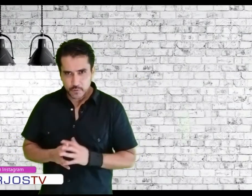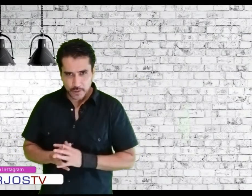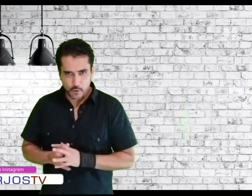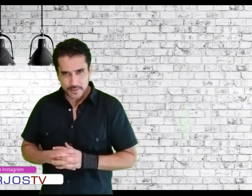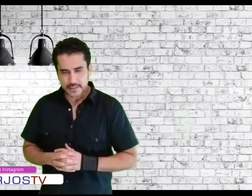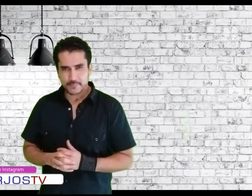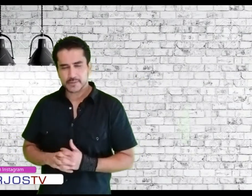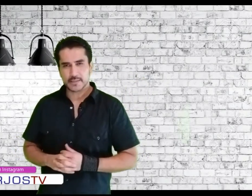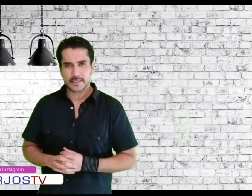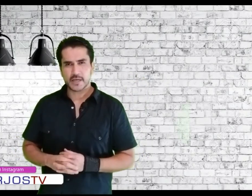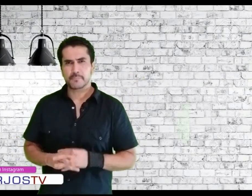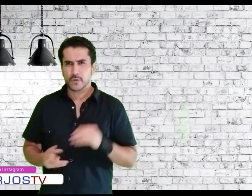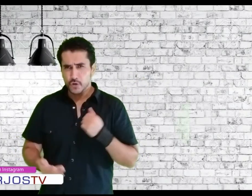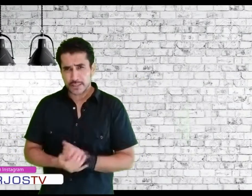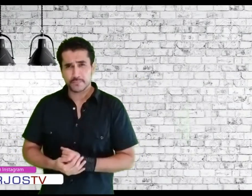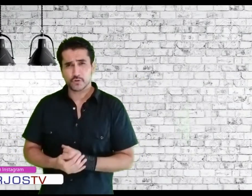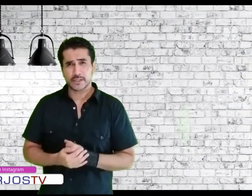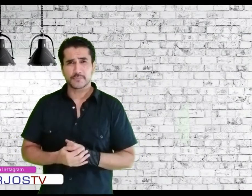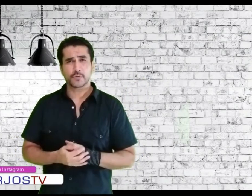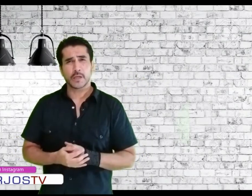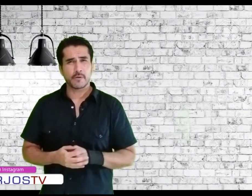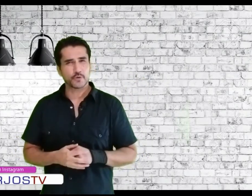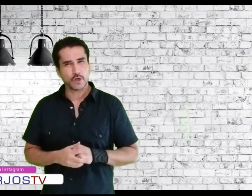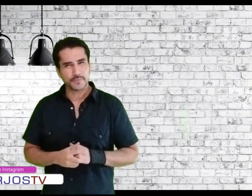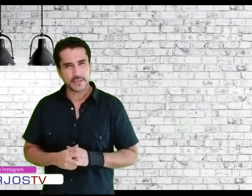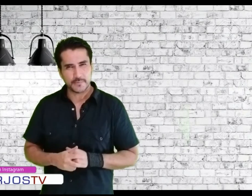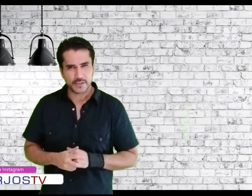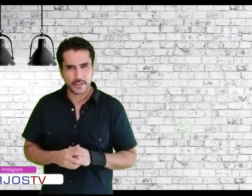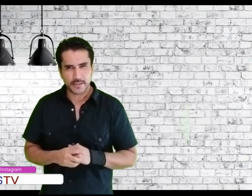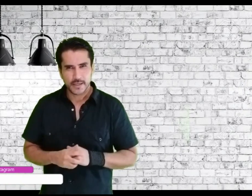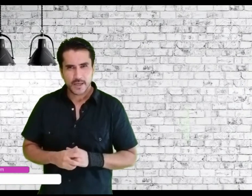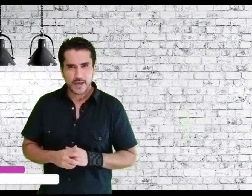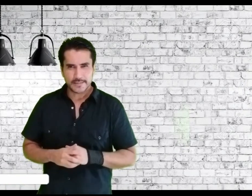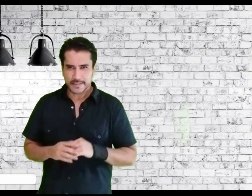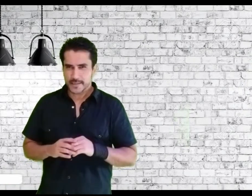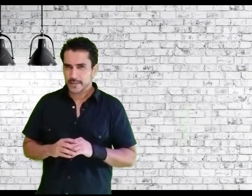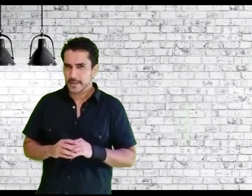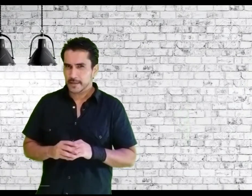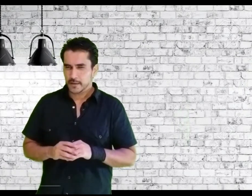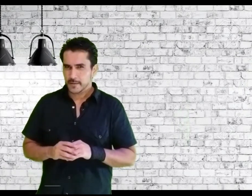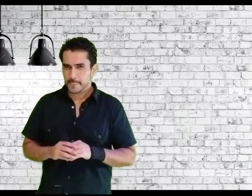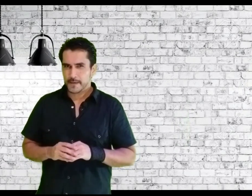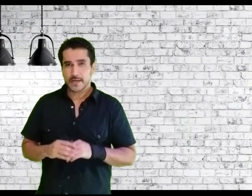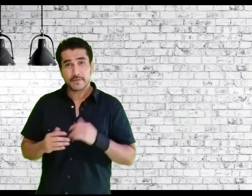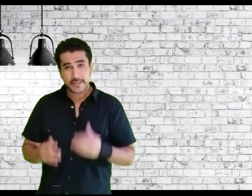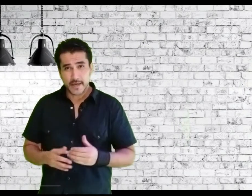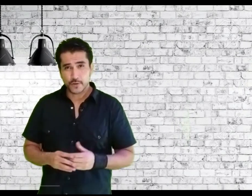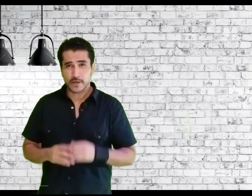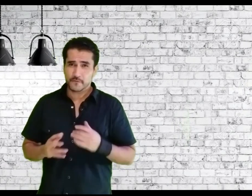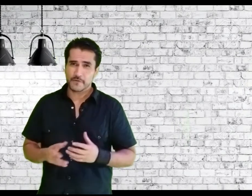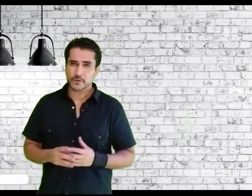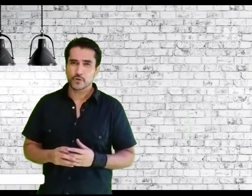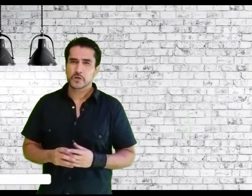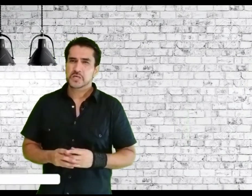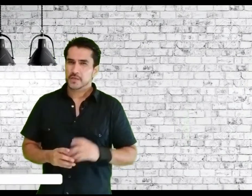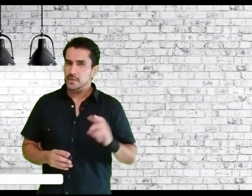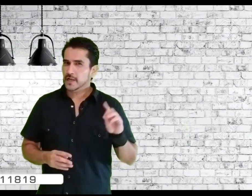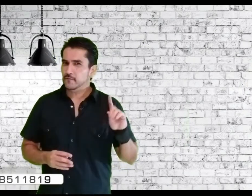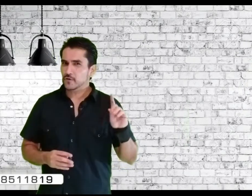a comenzar a aprender señas. Pero hoy es importante porque vamos a comenzar a aprender acerca del abecedario, el alfabeto y las formas